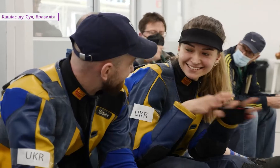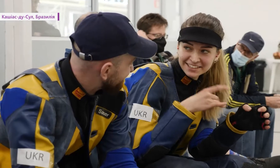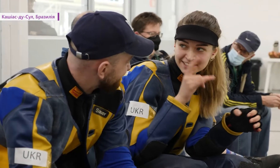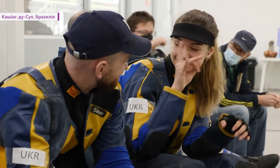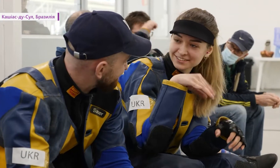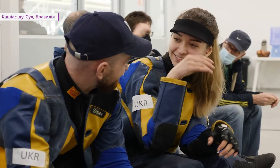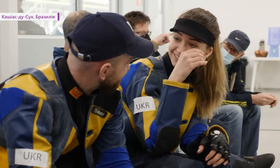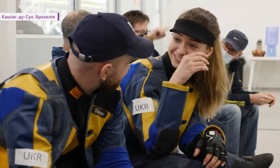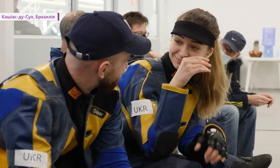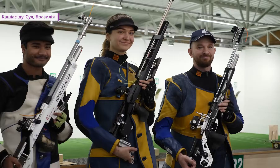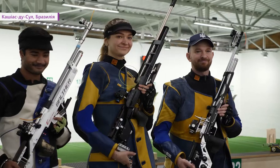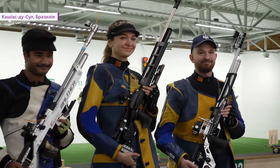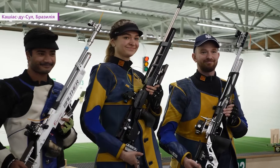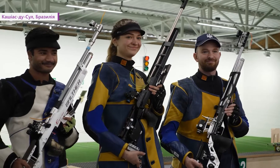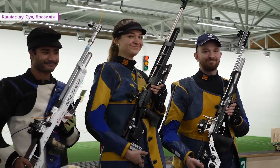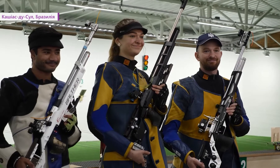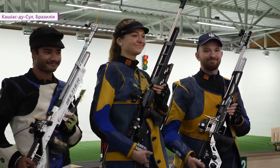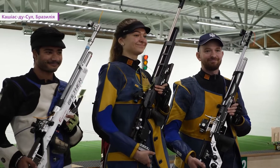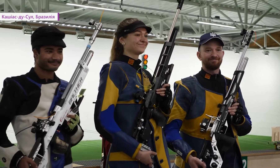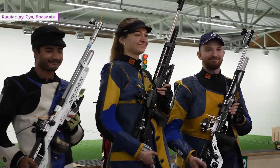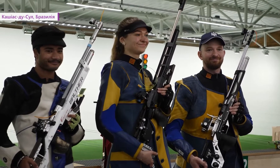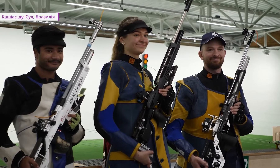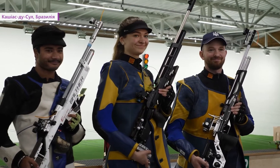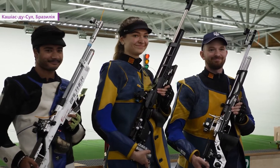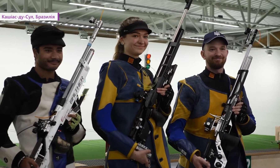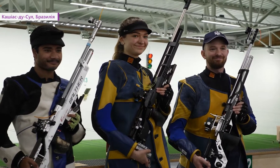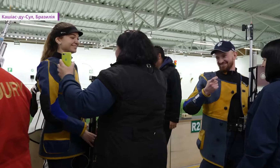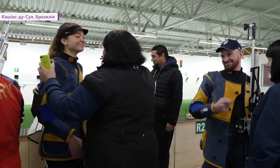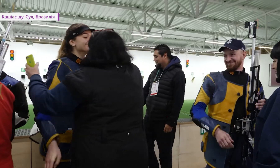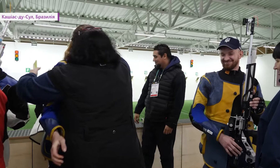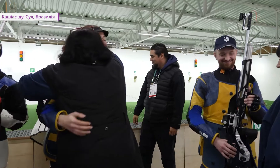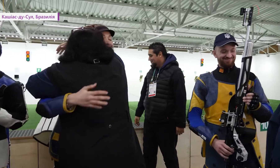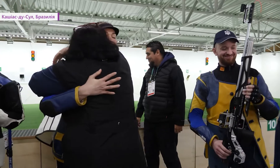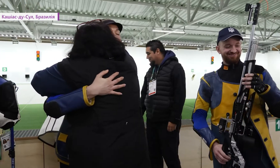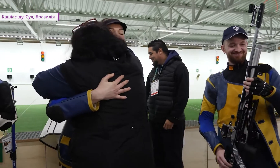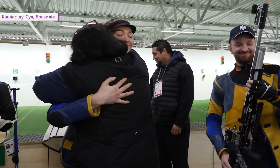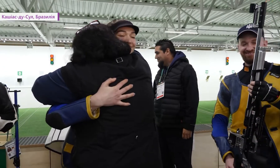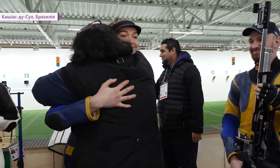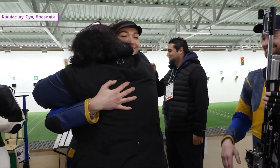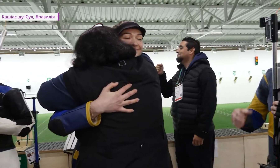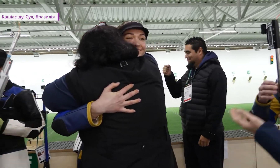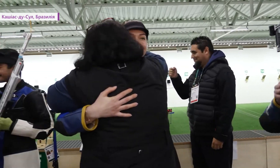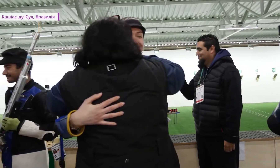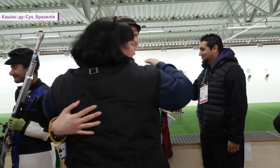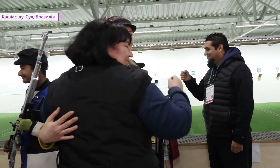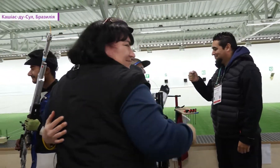головна тренерка. Алла Томченка зізнається, високого результату не очікували, адже на змаганнях зустріли нових сильних